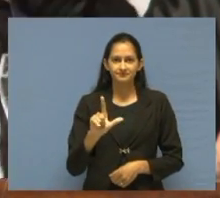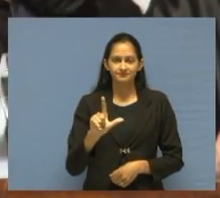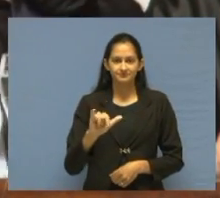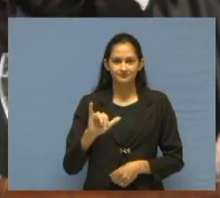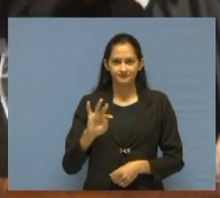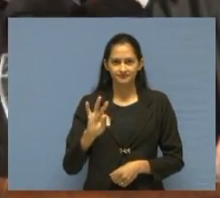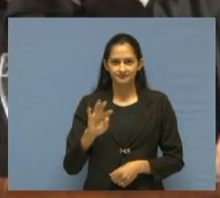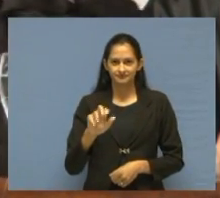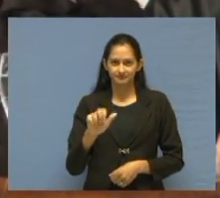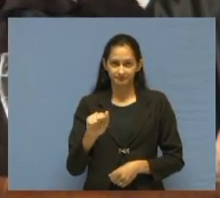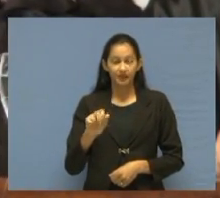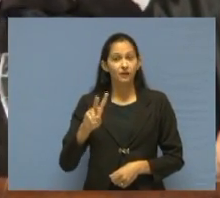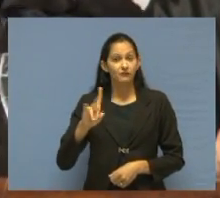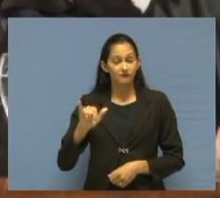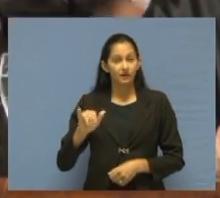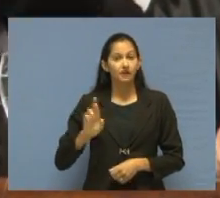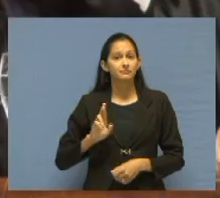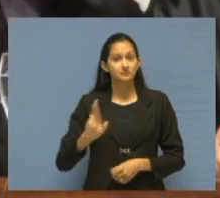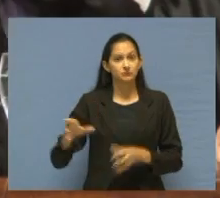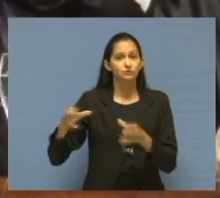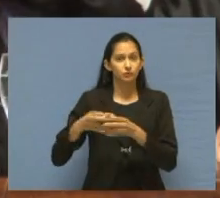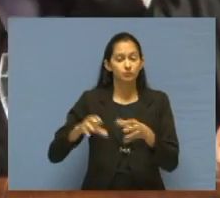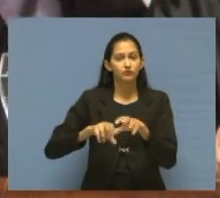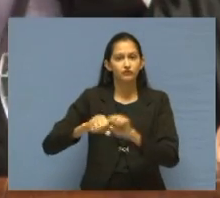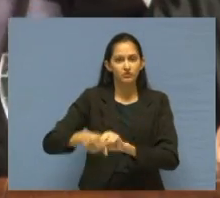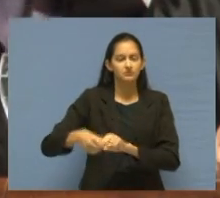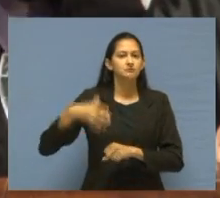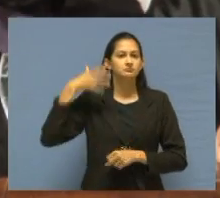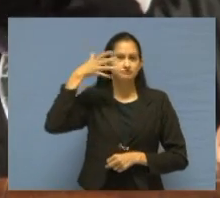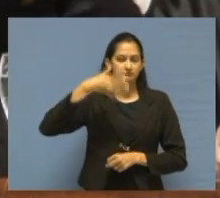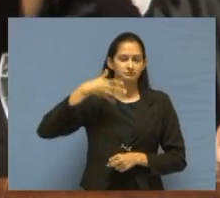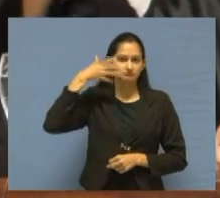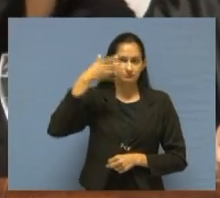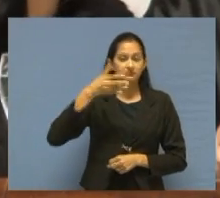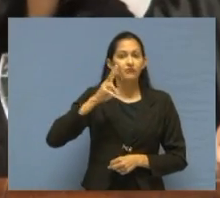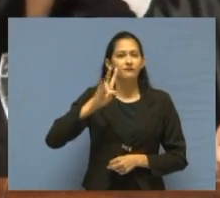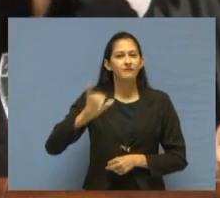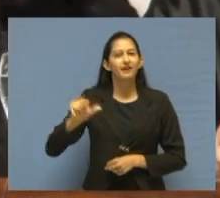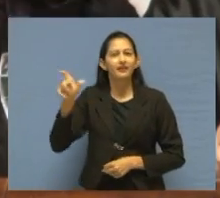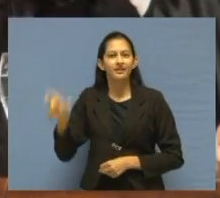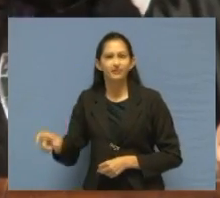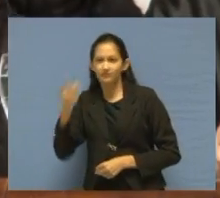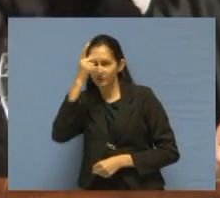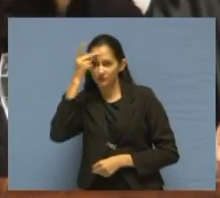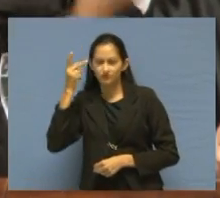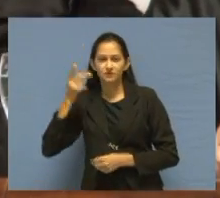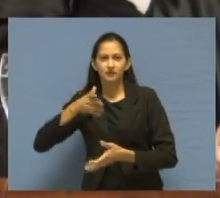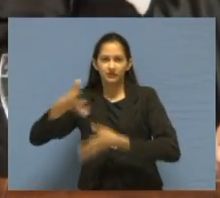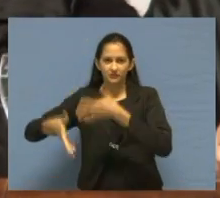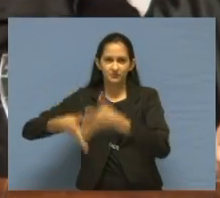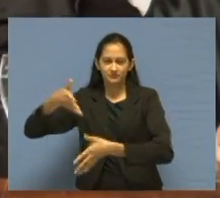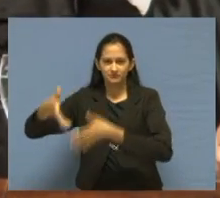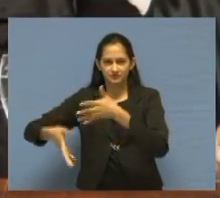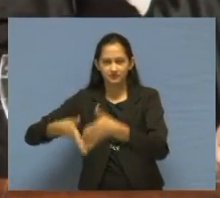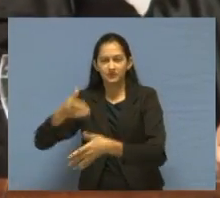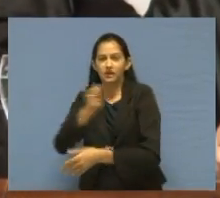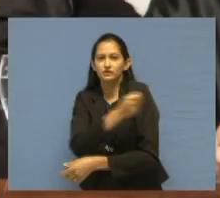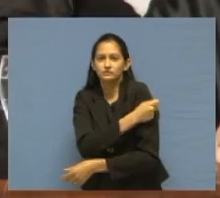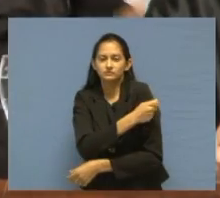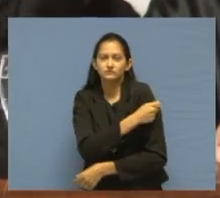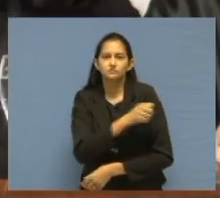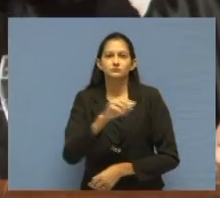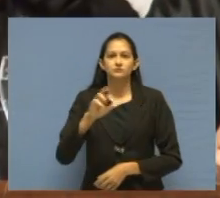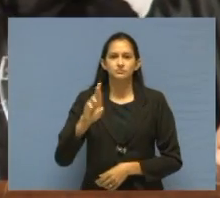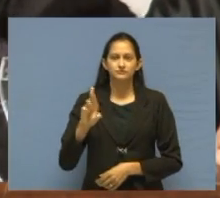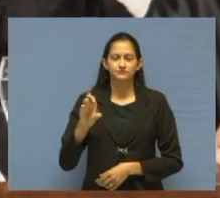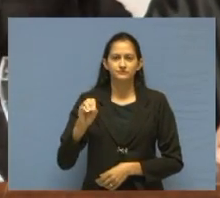turmas, proferir seu discurso, que será interpretado pelo formando Rondinei Silva